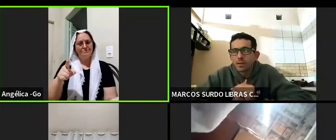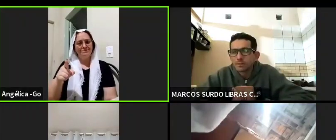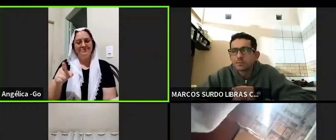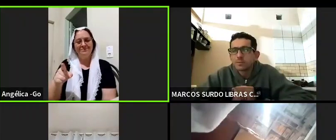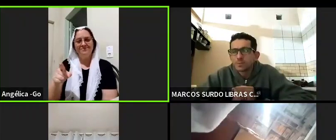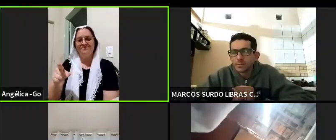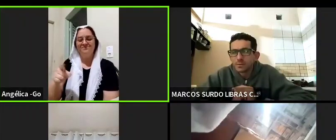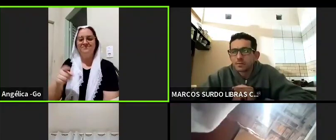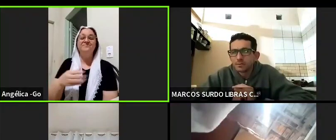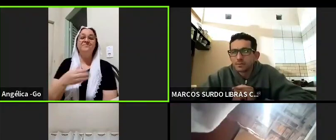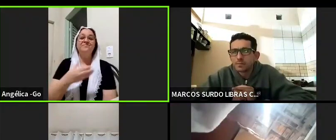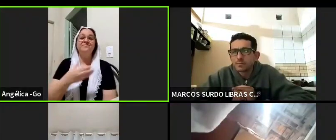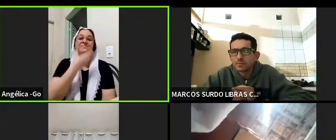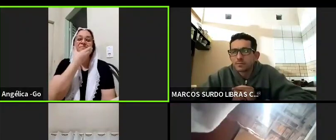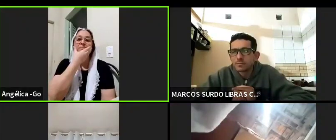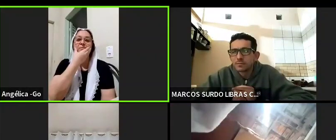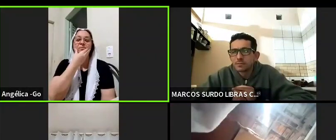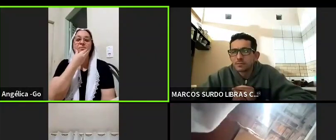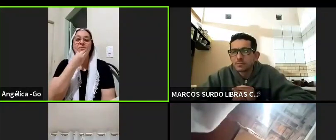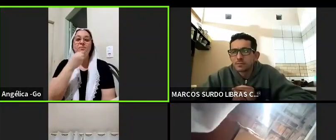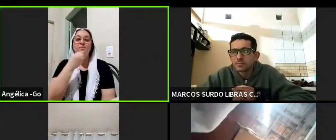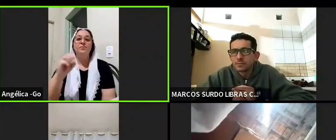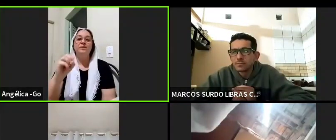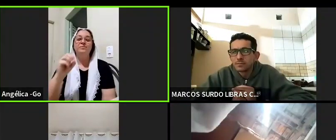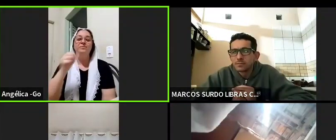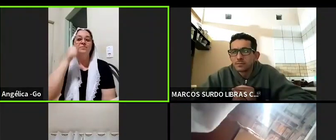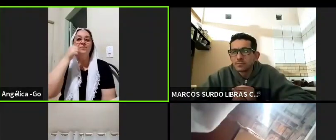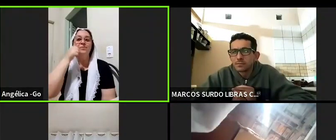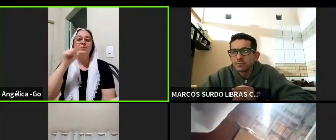chamo de mulher valente de Deus.